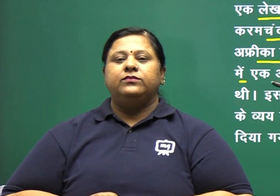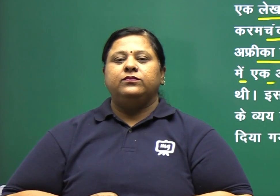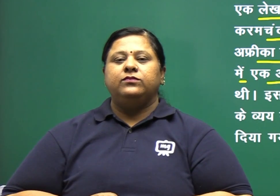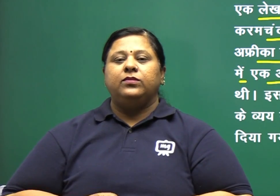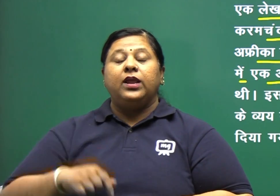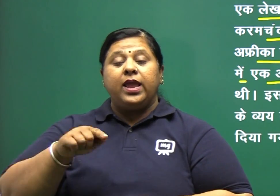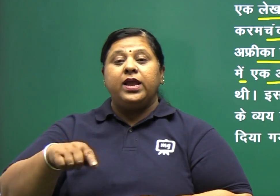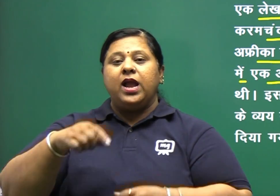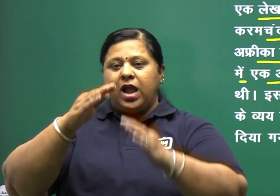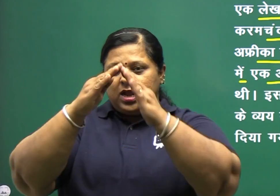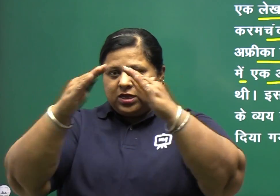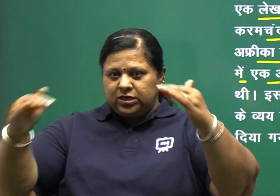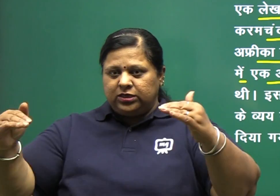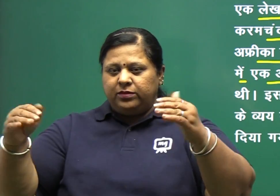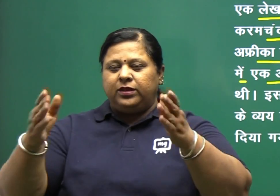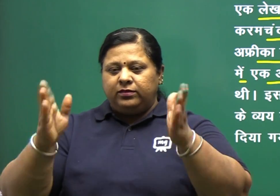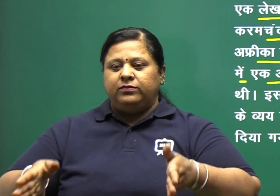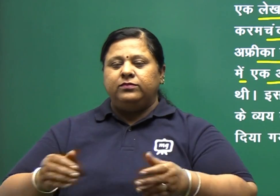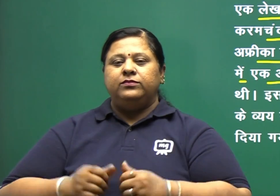एक आश्रम की